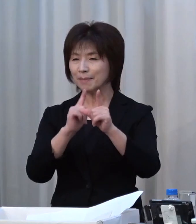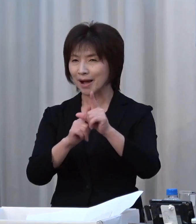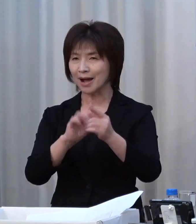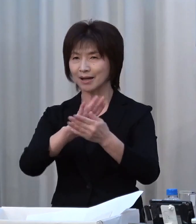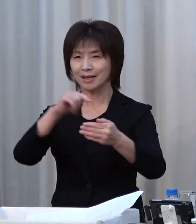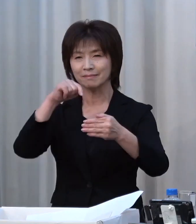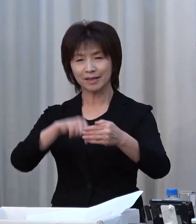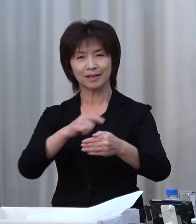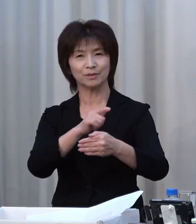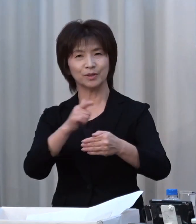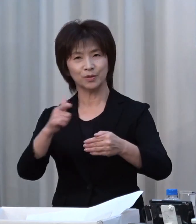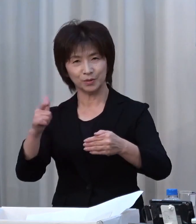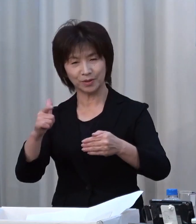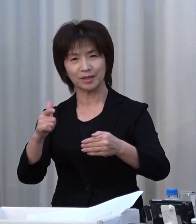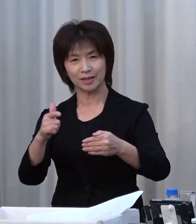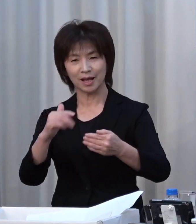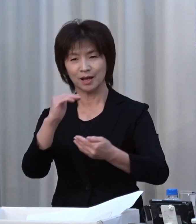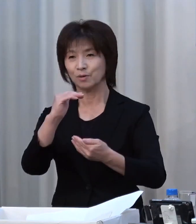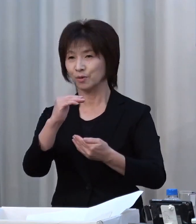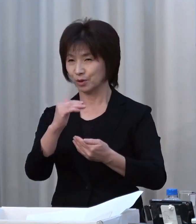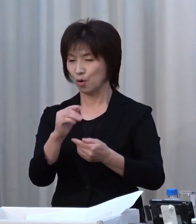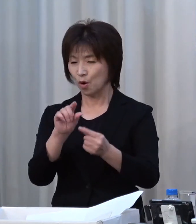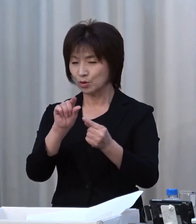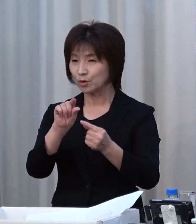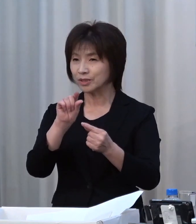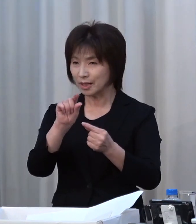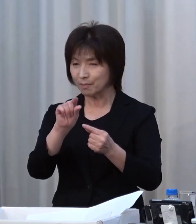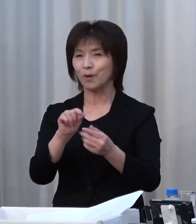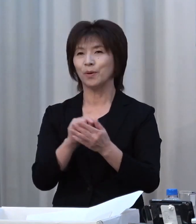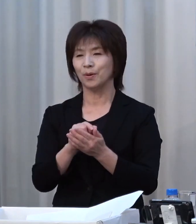なことをね、少しでも、